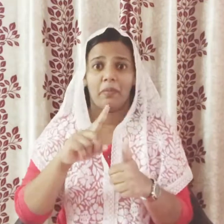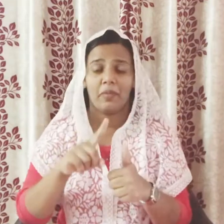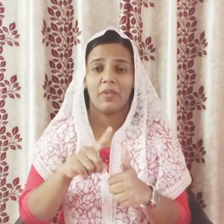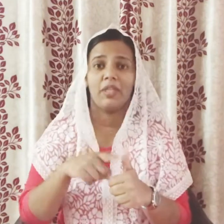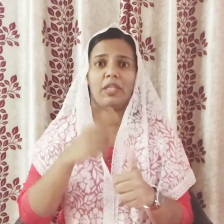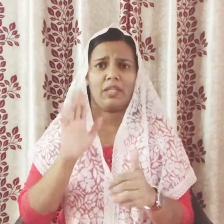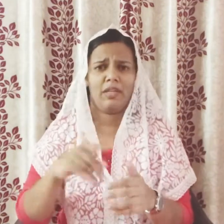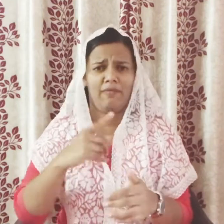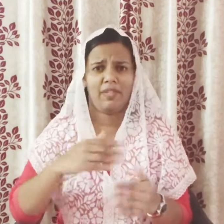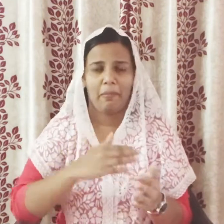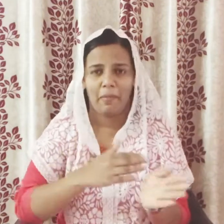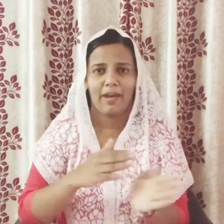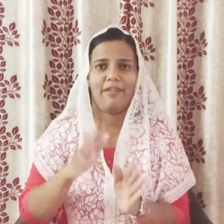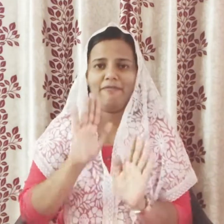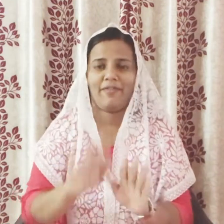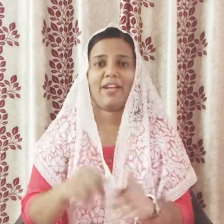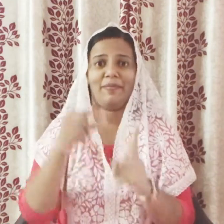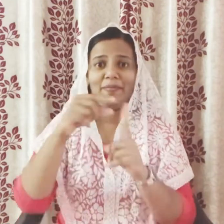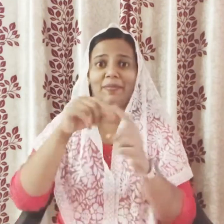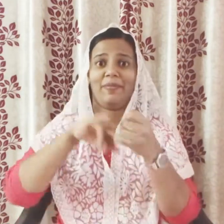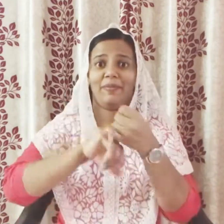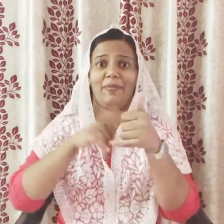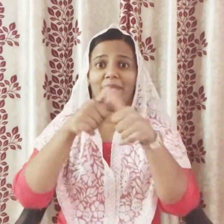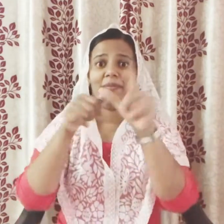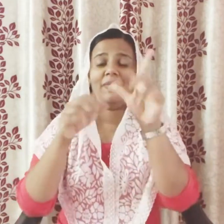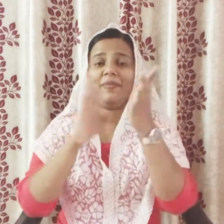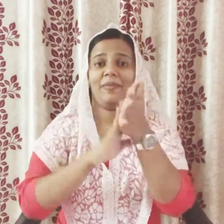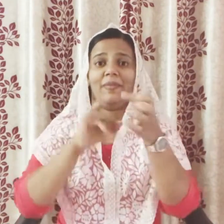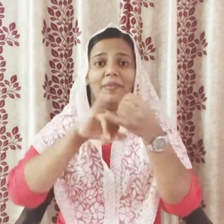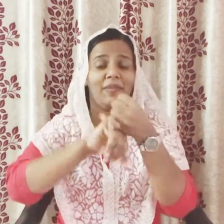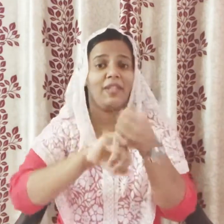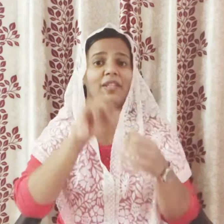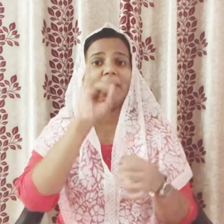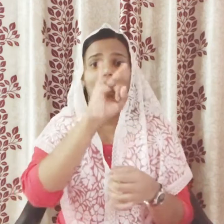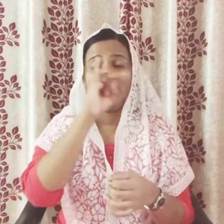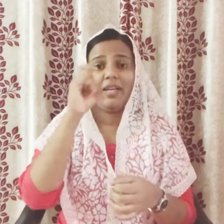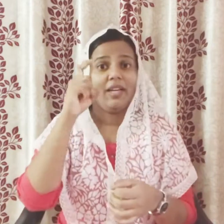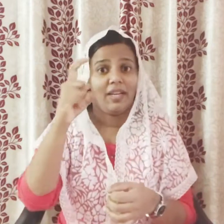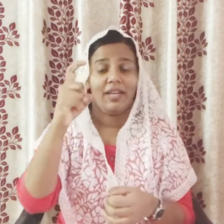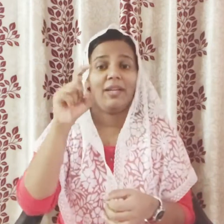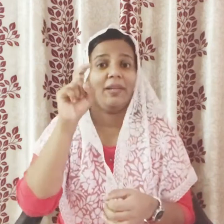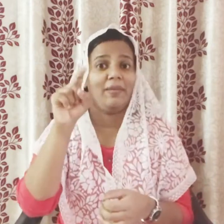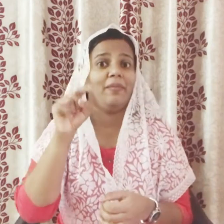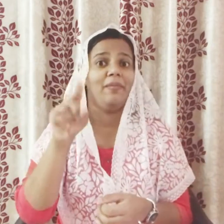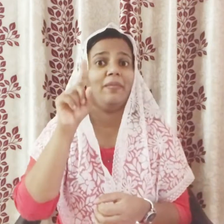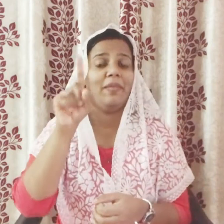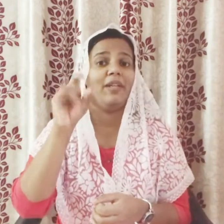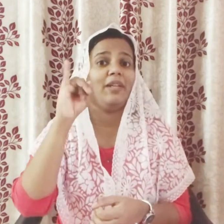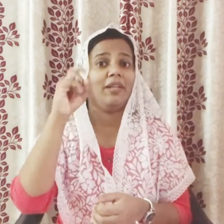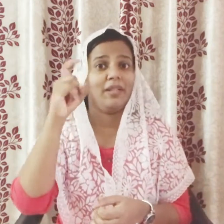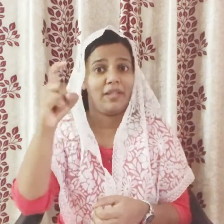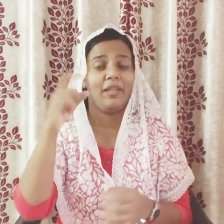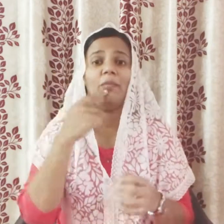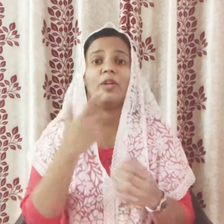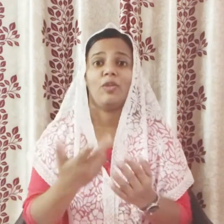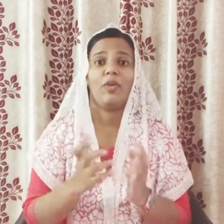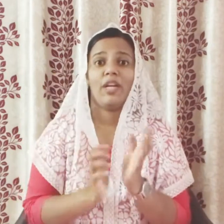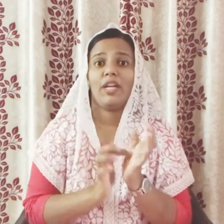പ്രത്യേകിച്ച് ഈ ദിവസങ്ങളിൽ അതിനുവേണ്ടി മാറ്റിവെക്കണം. സങ്കീർത്തനക്കാരൻ 7 അതിൻ്റെ 17-ാമത്തെ ഭാഗത്ത് ഇങ്ങനെ പറയുന്നത്, ഞാൻ യഹോവയെ